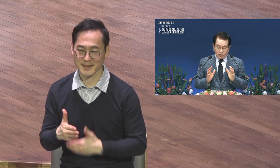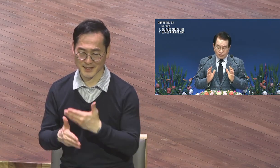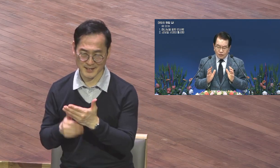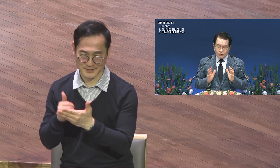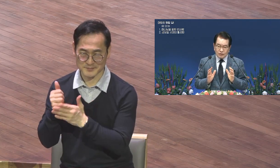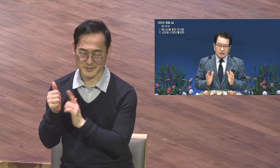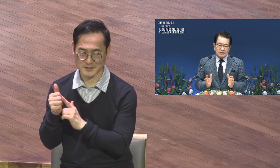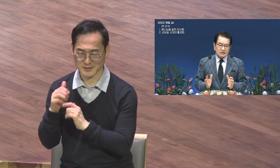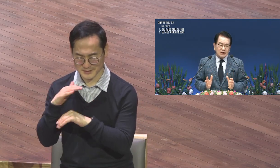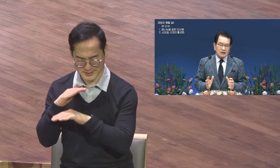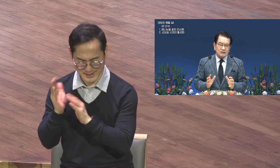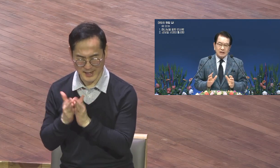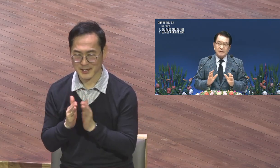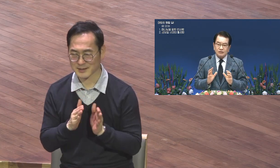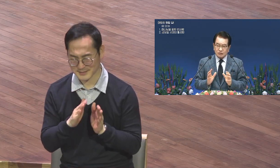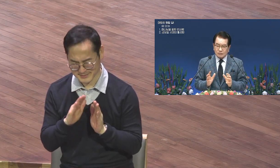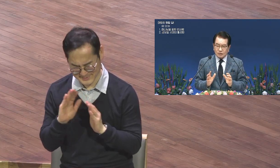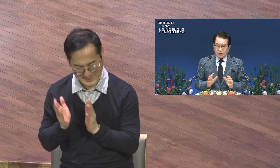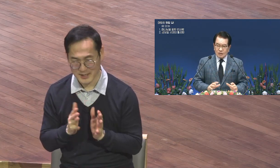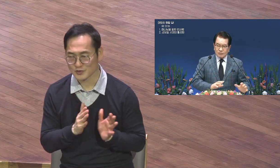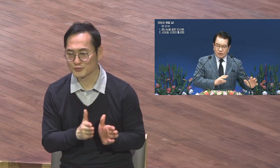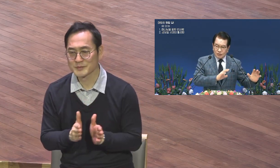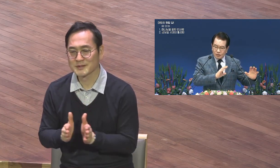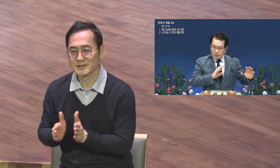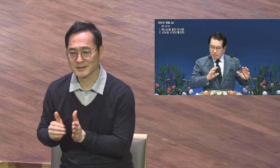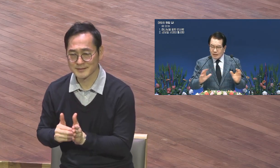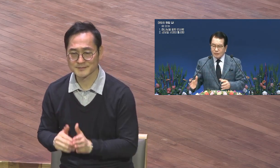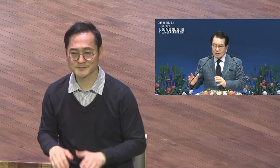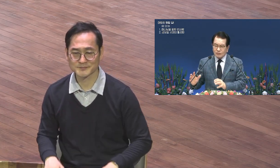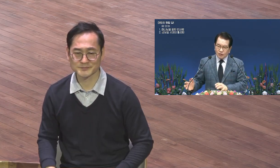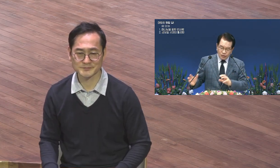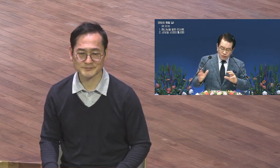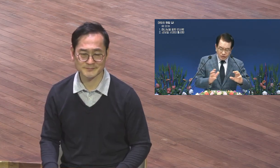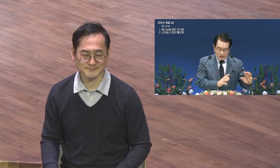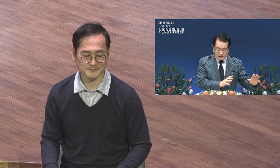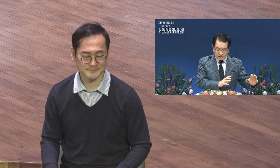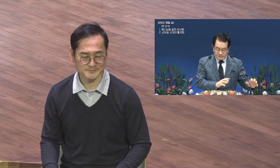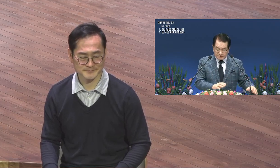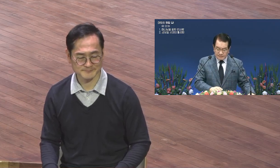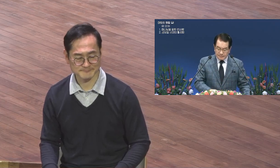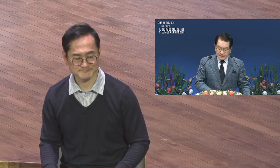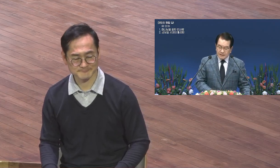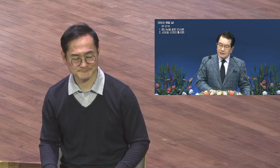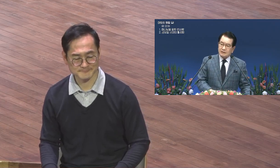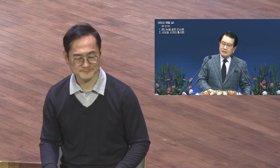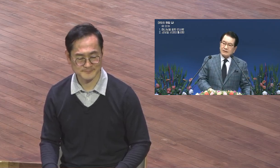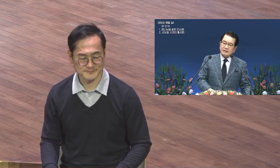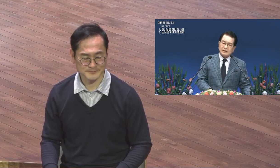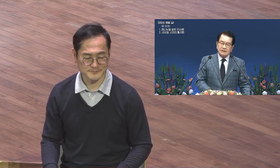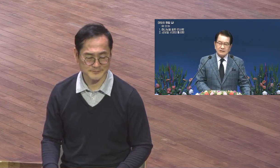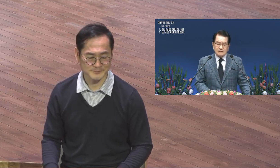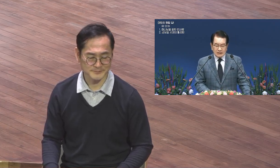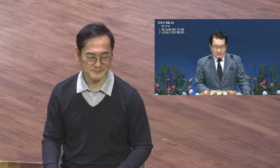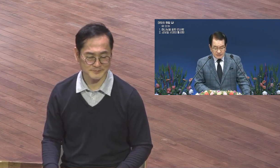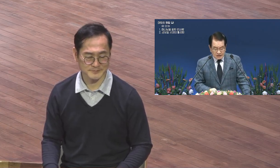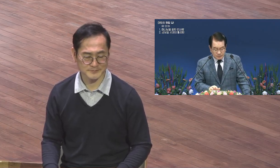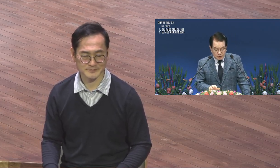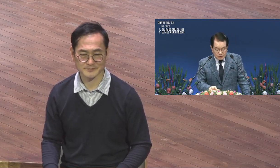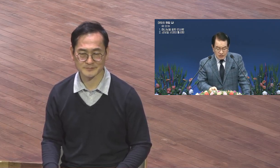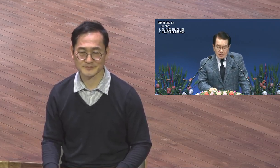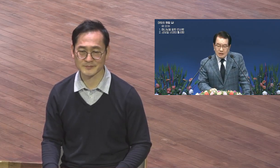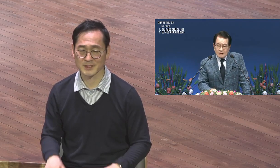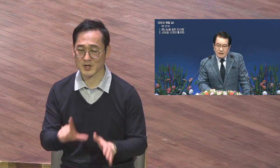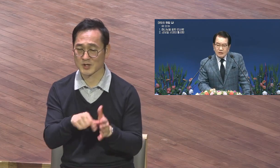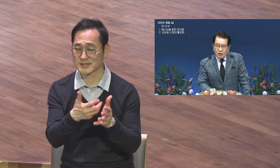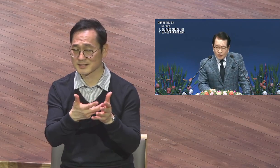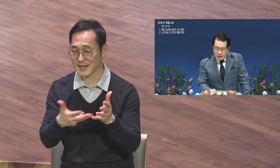마무리하고 모든 것을 시작하는 예배의 축복 모든 마무리 모든 것 시작 이런 시대적 응답의